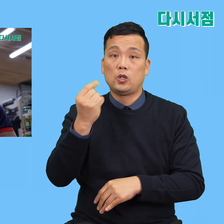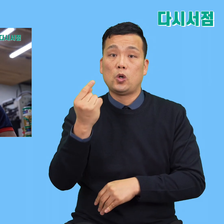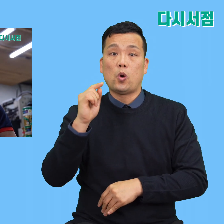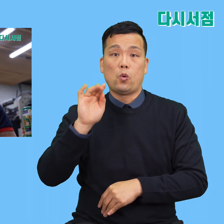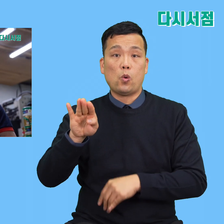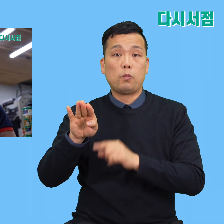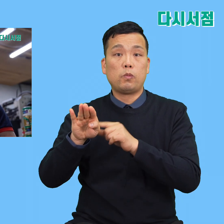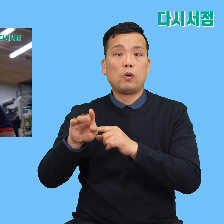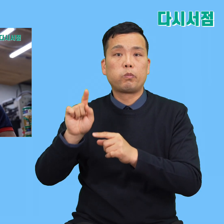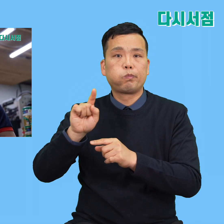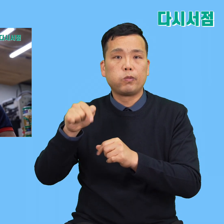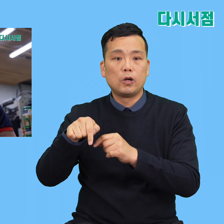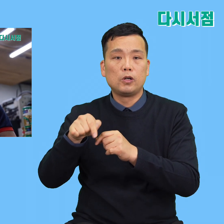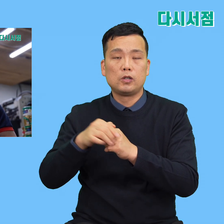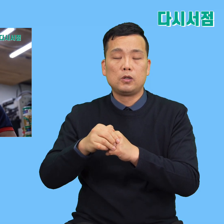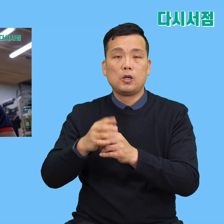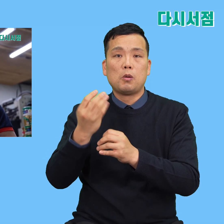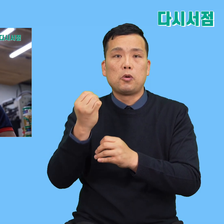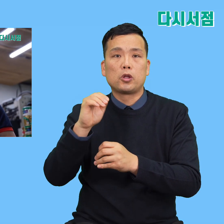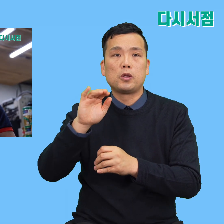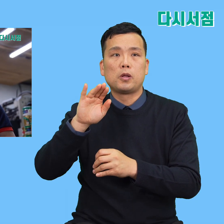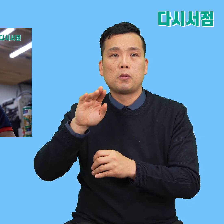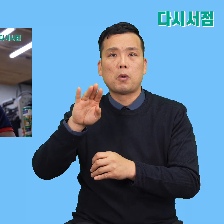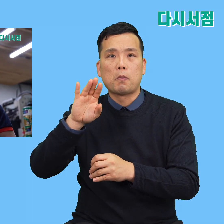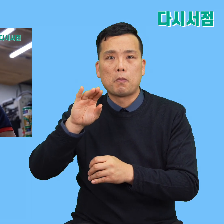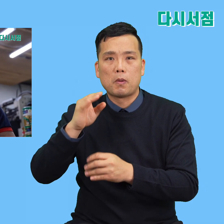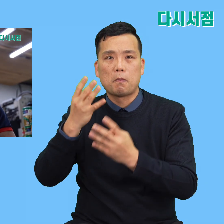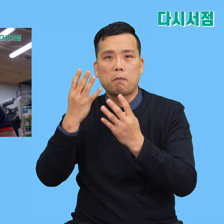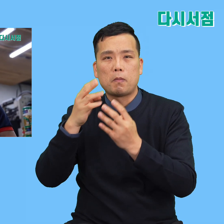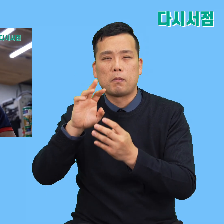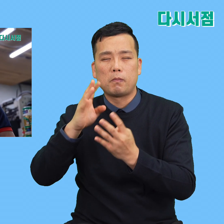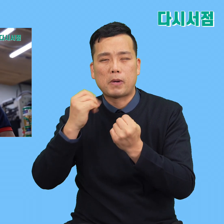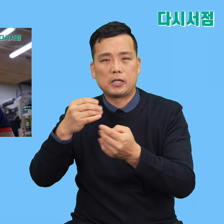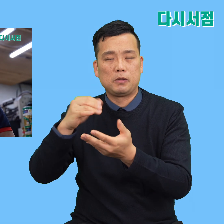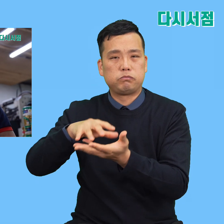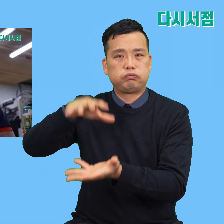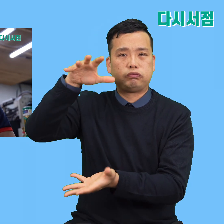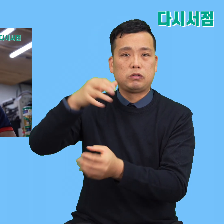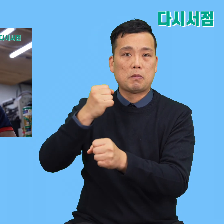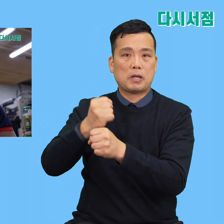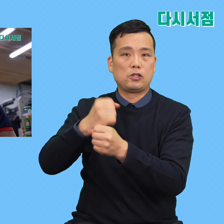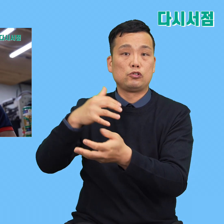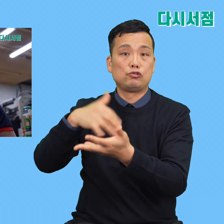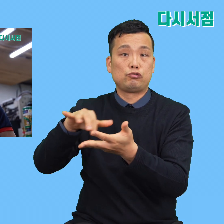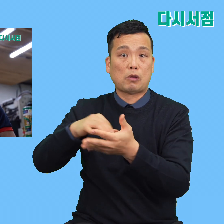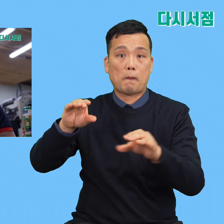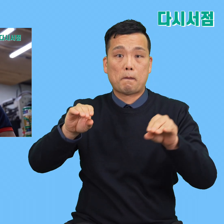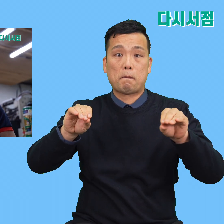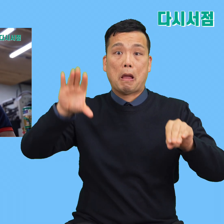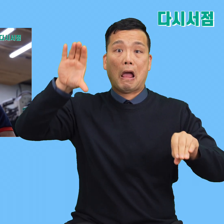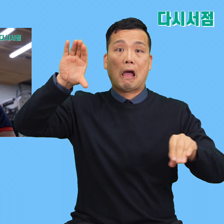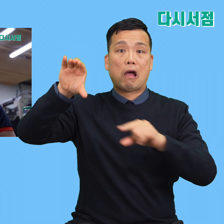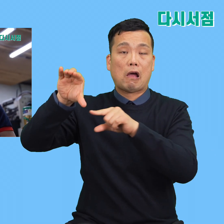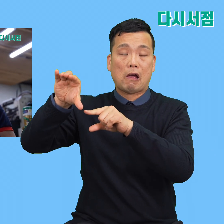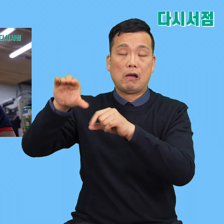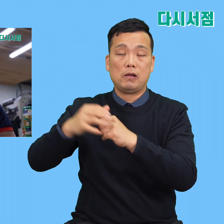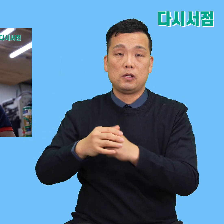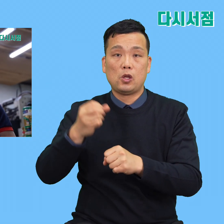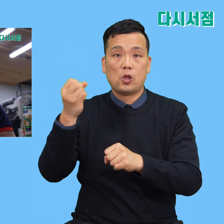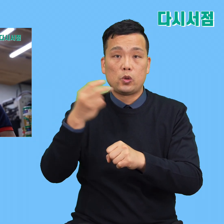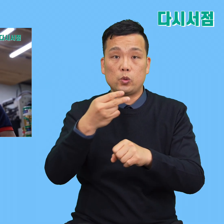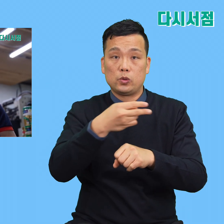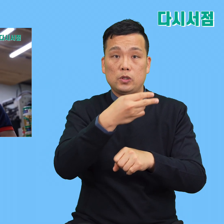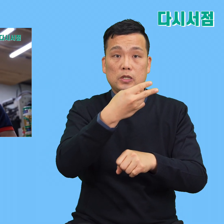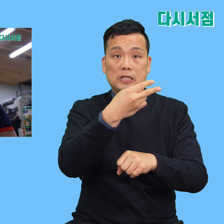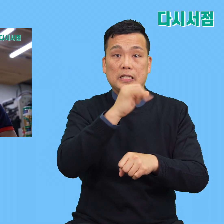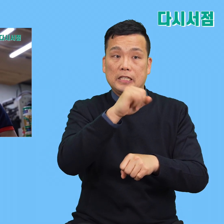인쇄는 몇만 부, 뭐 몇십만 부 이렇게 인쇄를 하는 그 양이 틀리고, 그리고